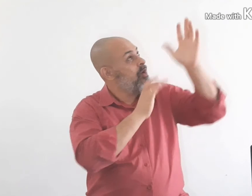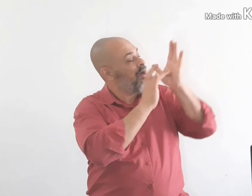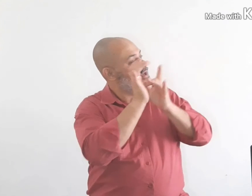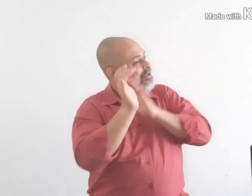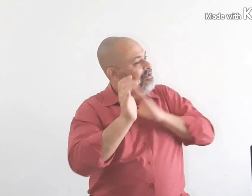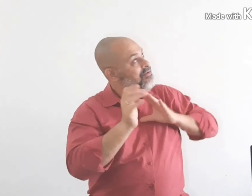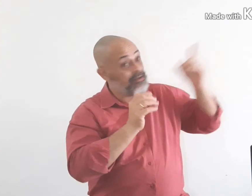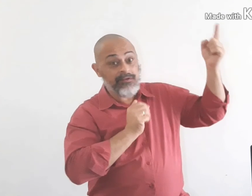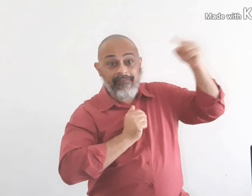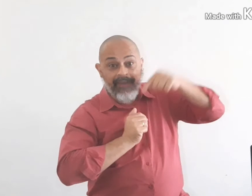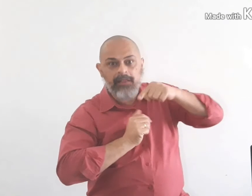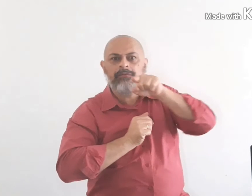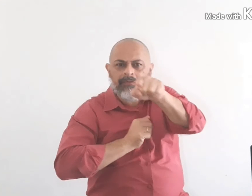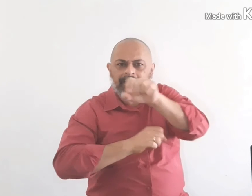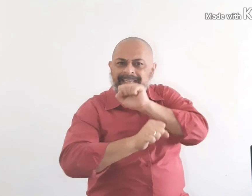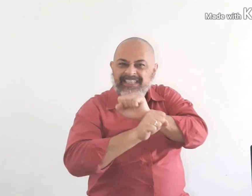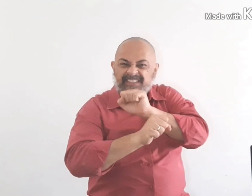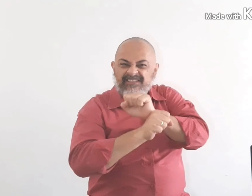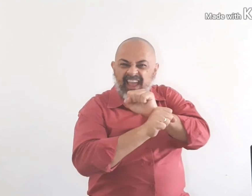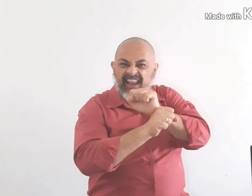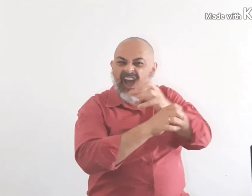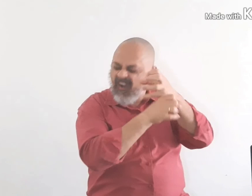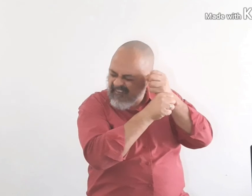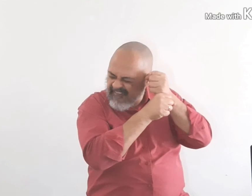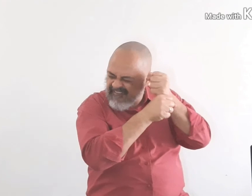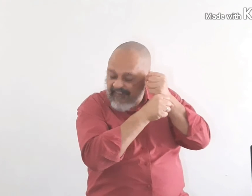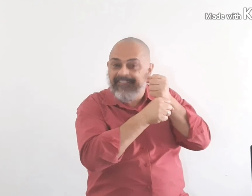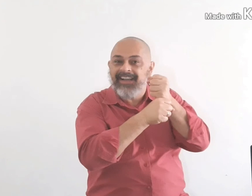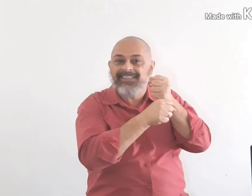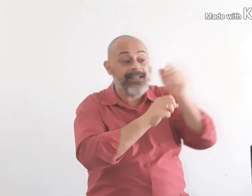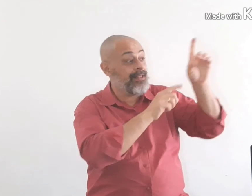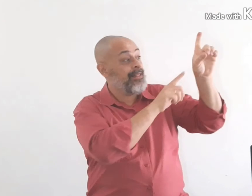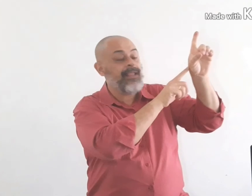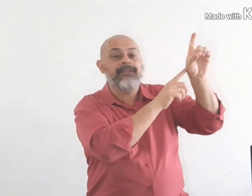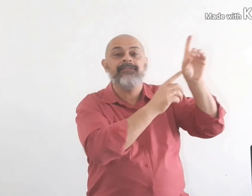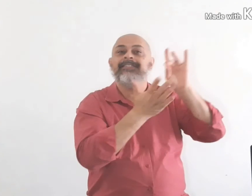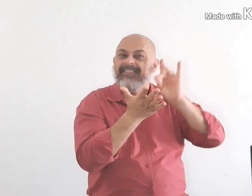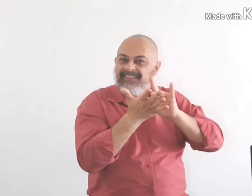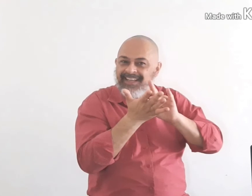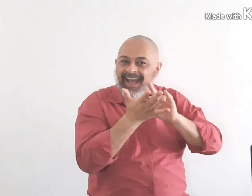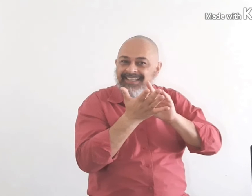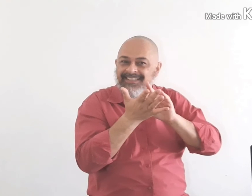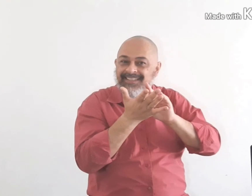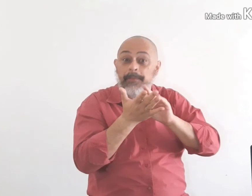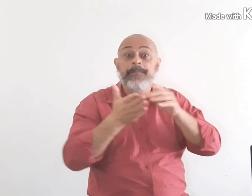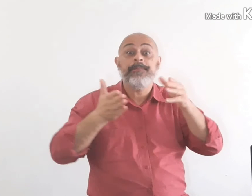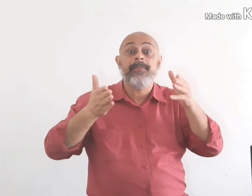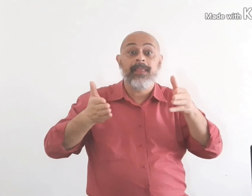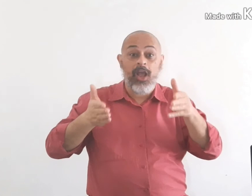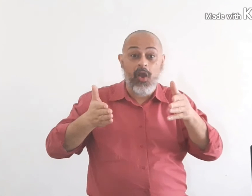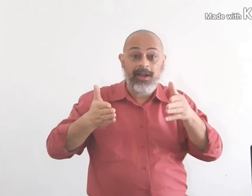nele, confiando nele, porque ele é o Deus da esperança. Quero terminar